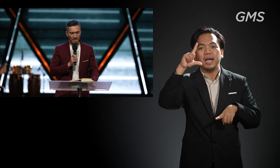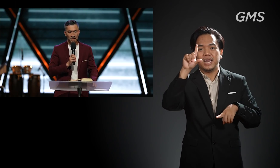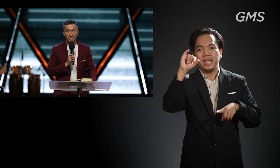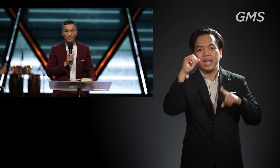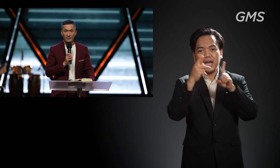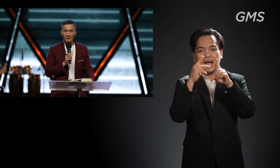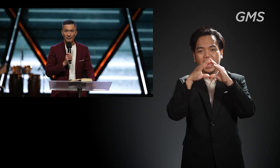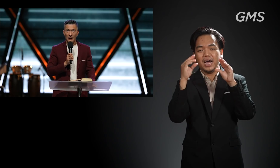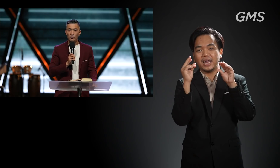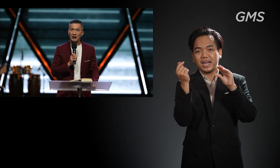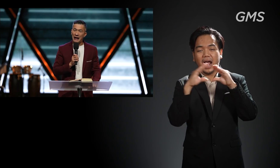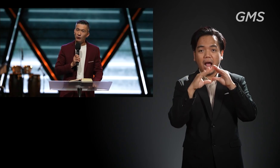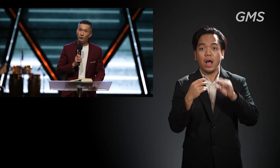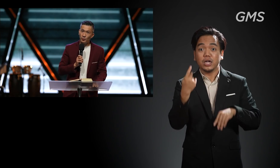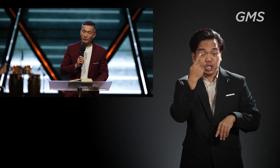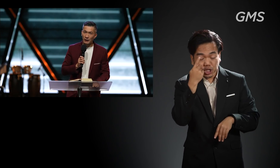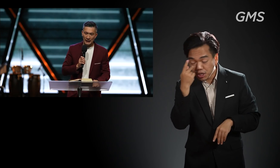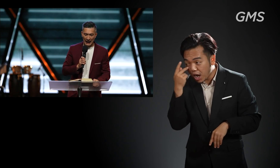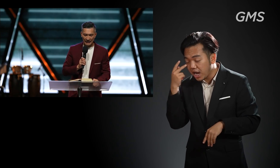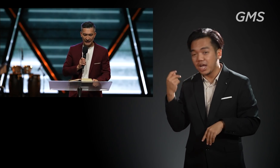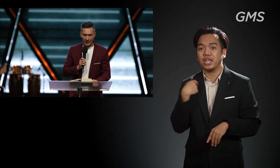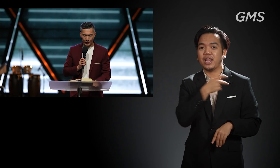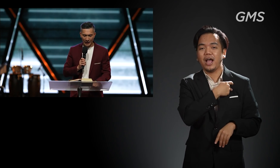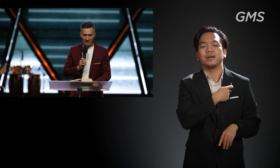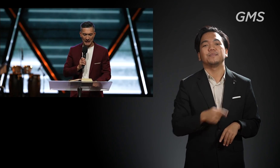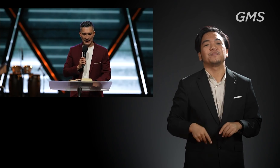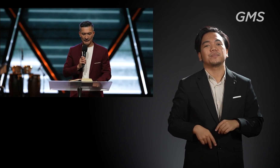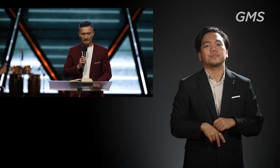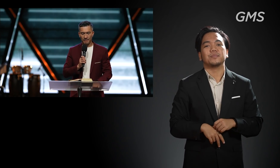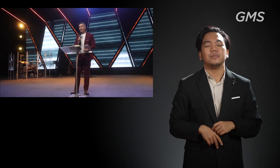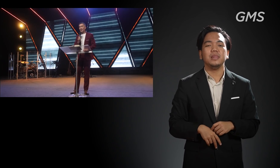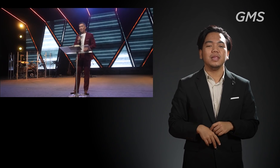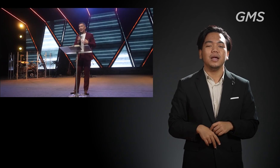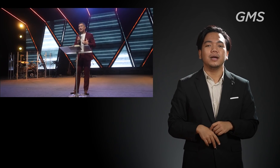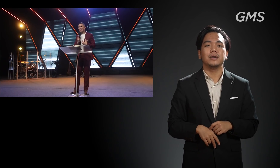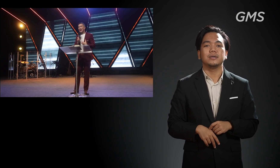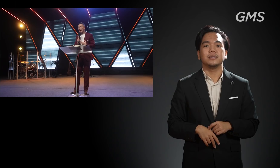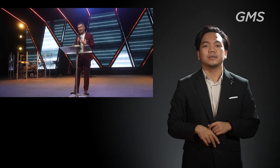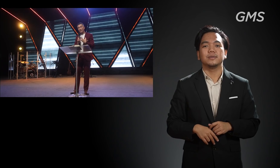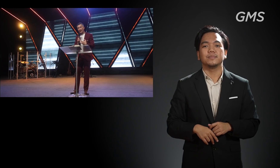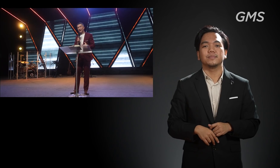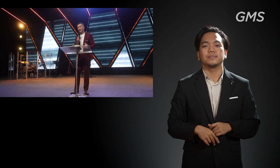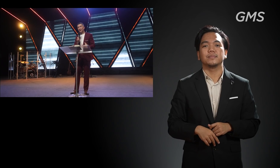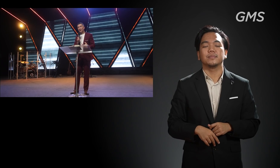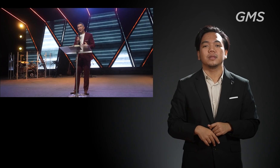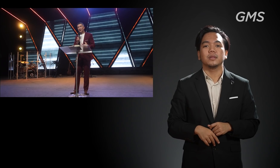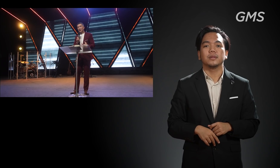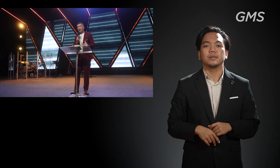material itu selalu bermula dari hati yang suka memberi. Beranjak dari hati yang